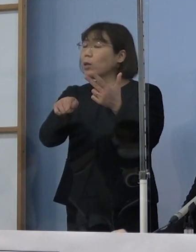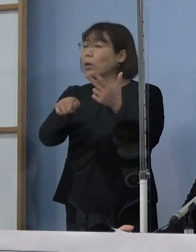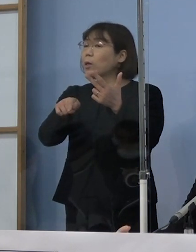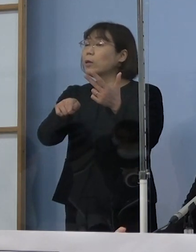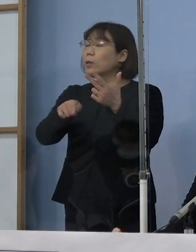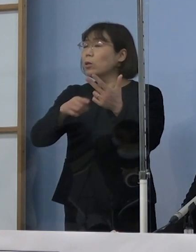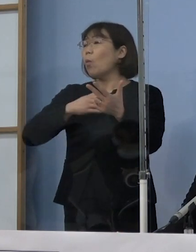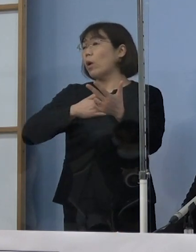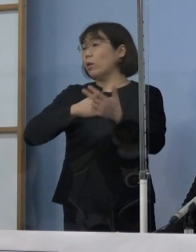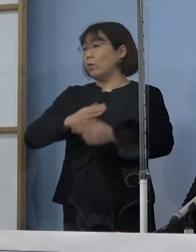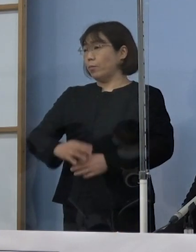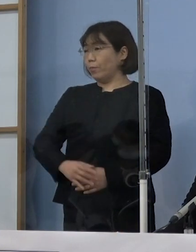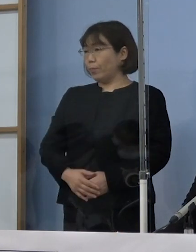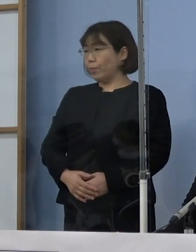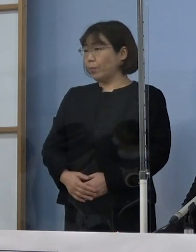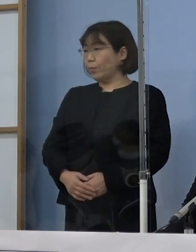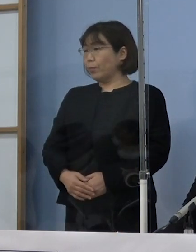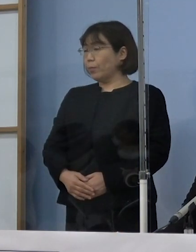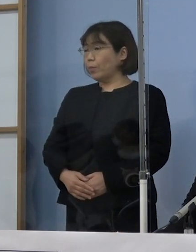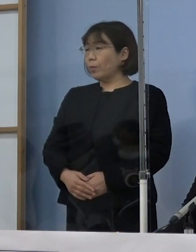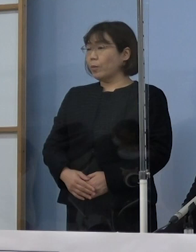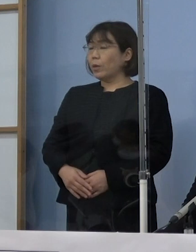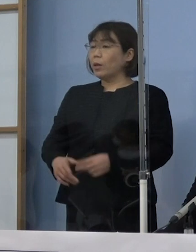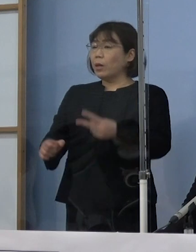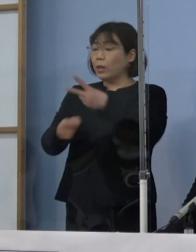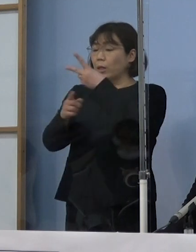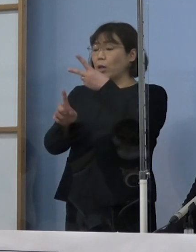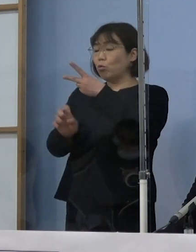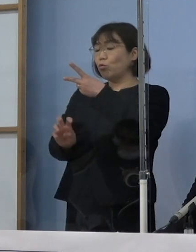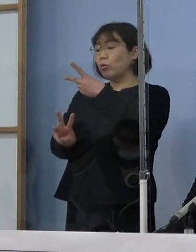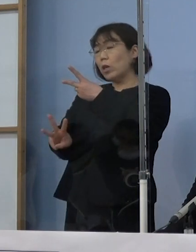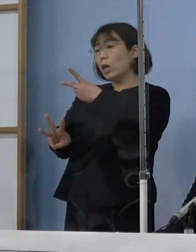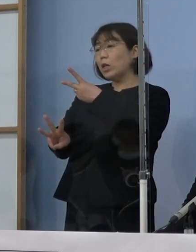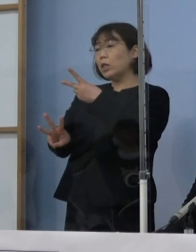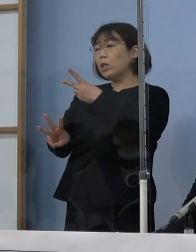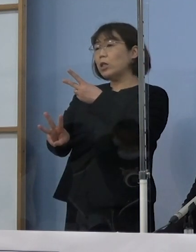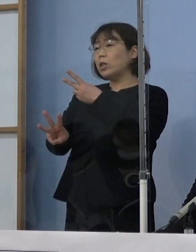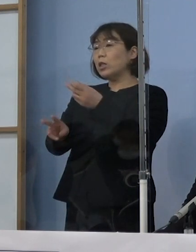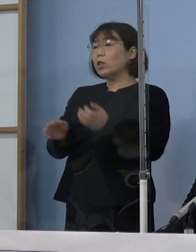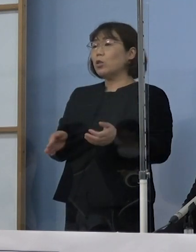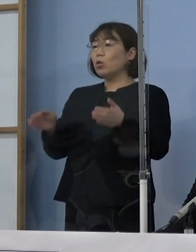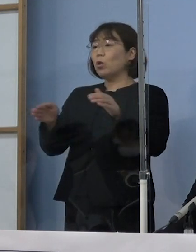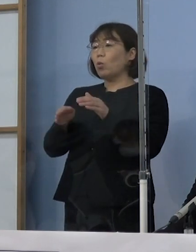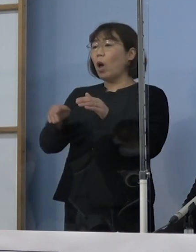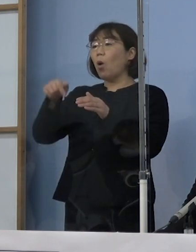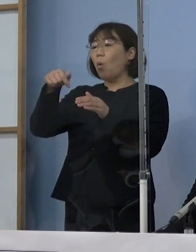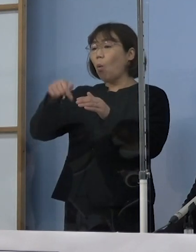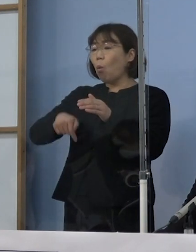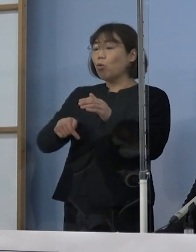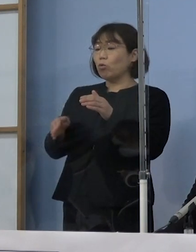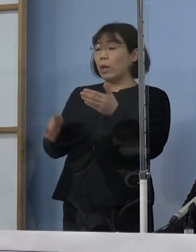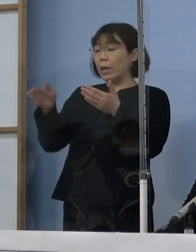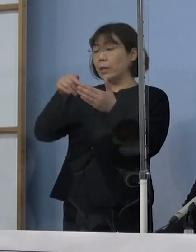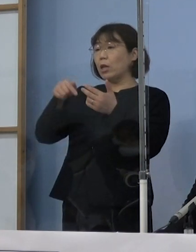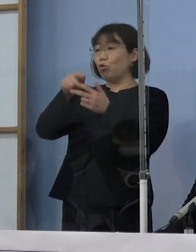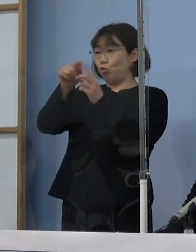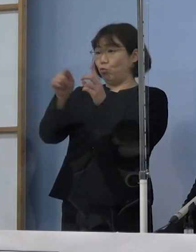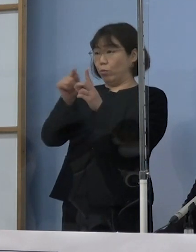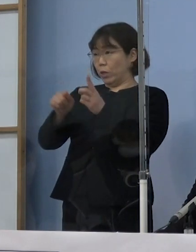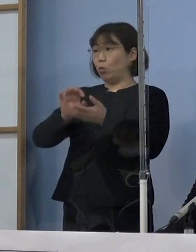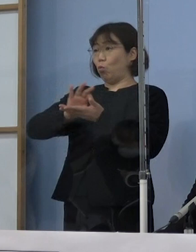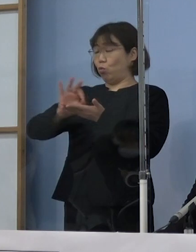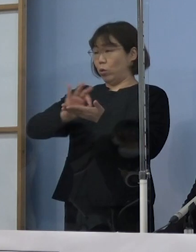。また2月13日屋内施設 B を利用されていますが、こちらにつきまし